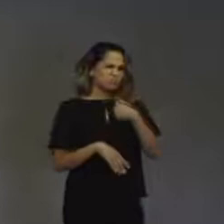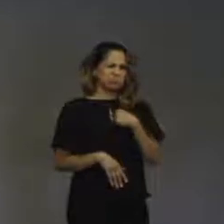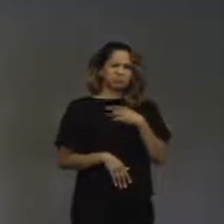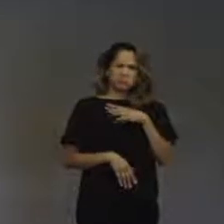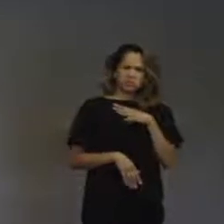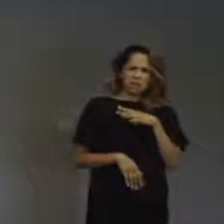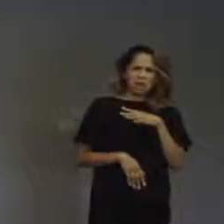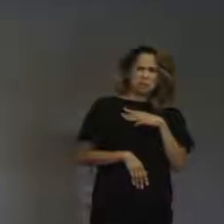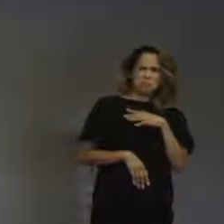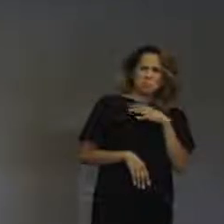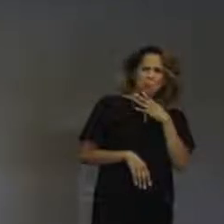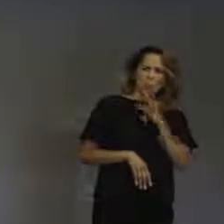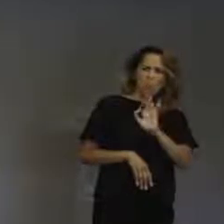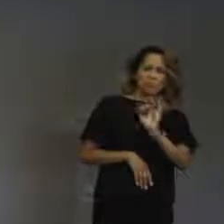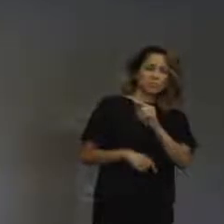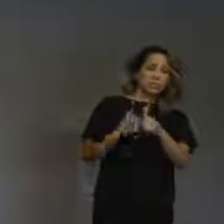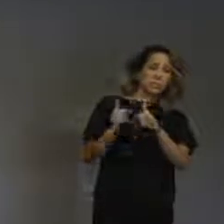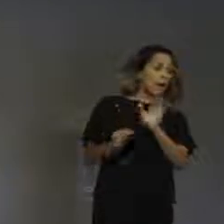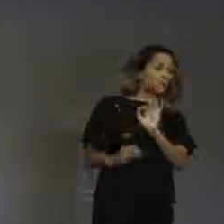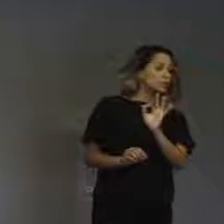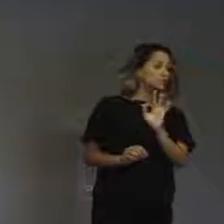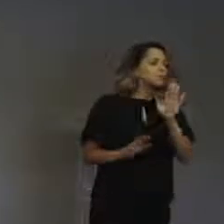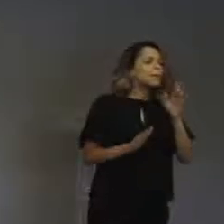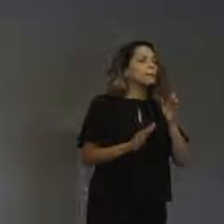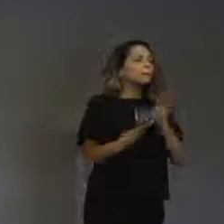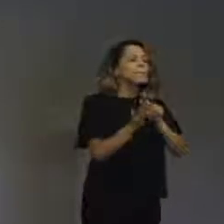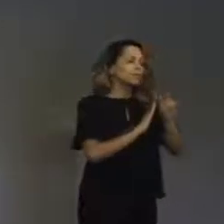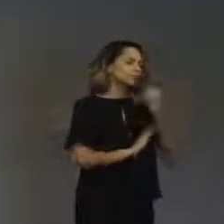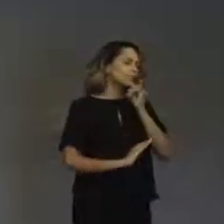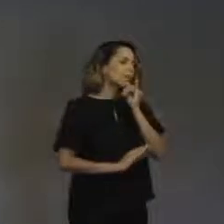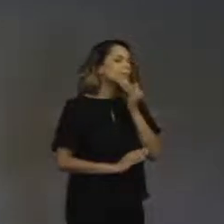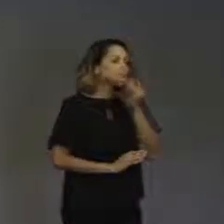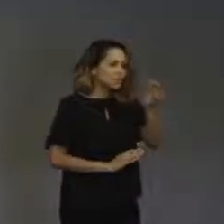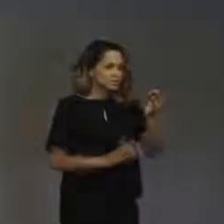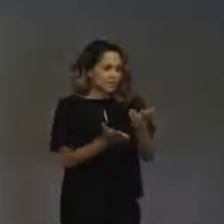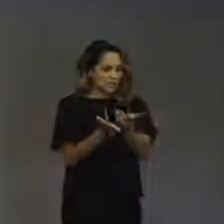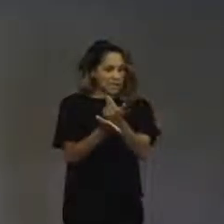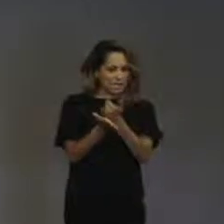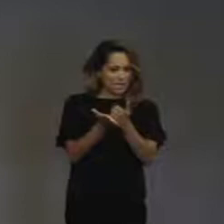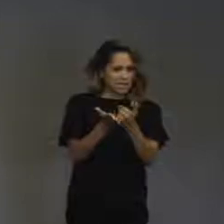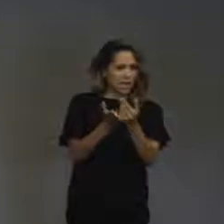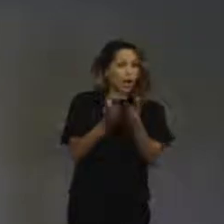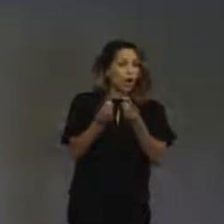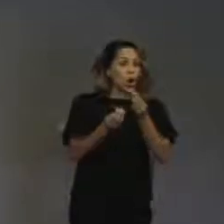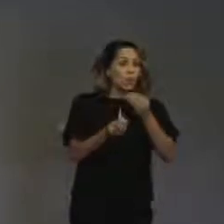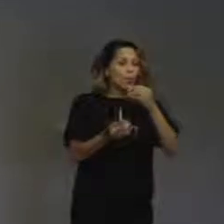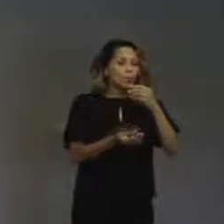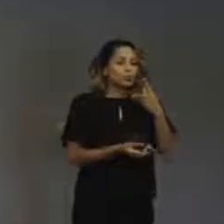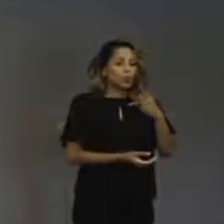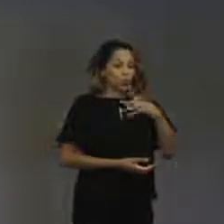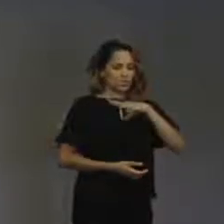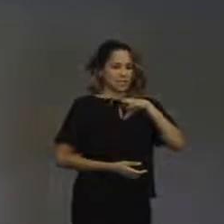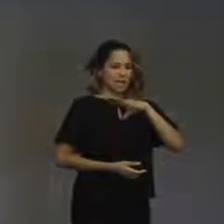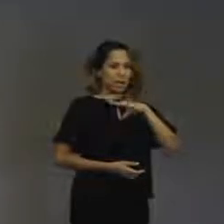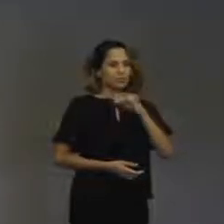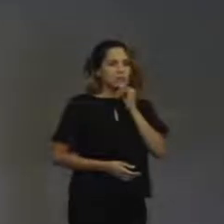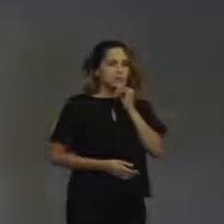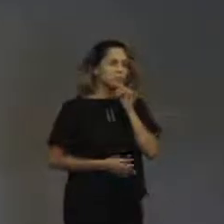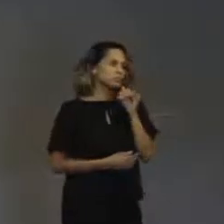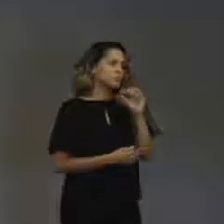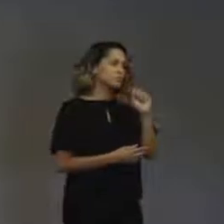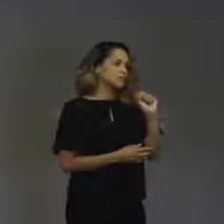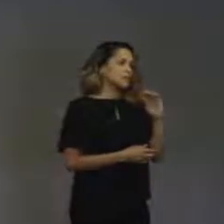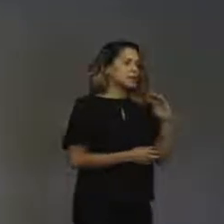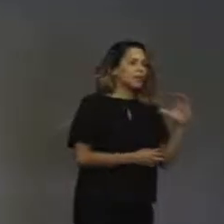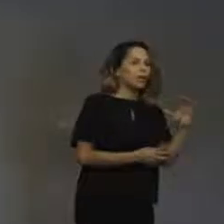não tem graça, pedir para a pessoa desenhar um mapa da sua cidade. E se a gente faz uma cidade como São Paulo, como São Bernardo, como São Caetano,